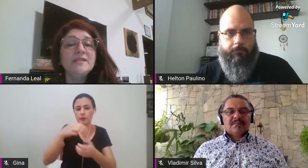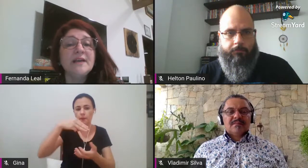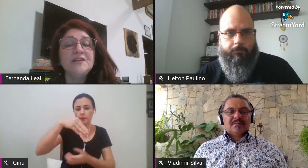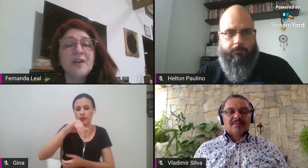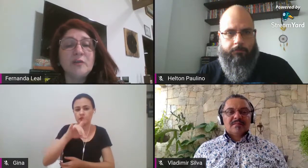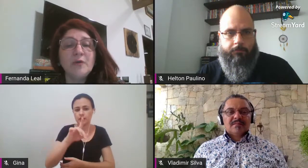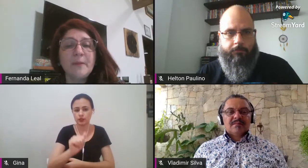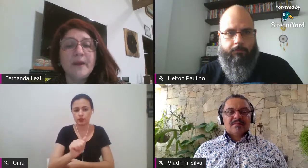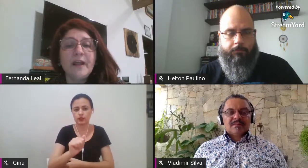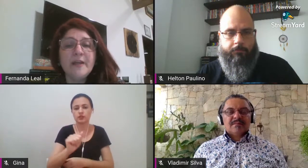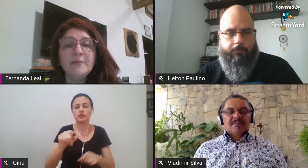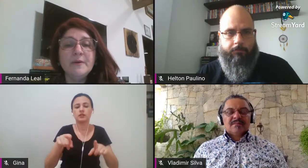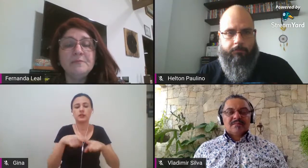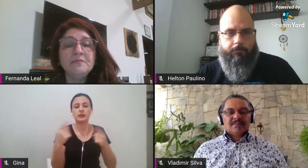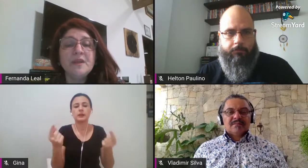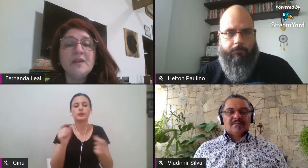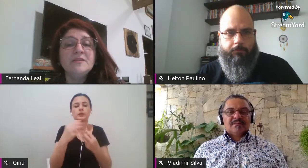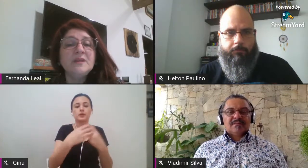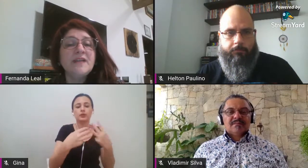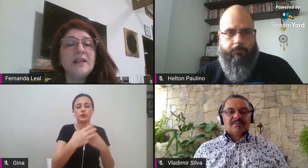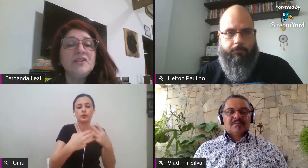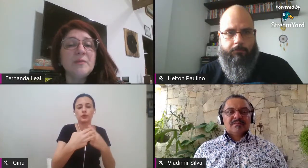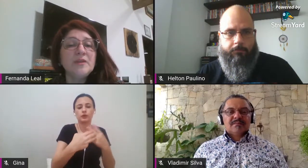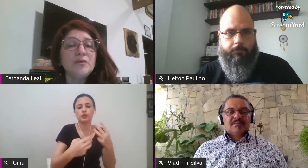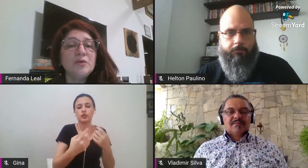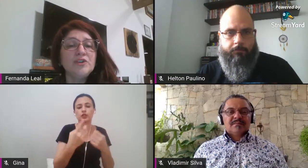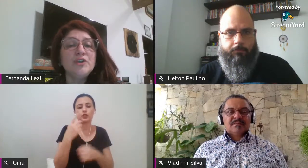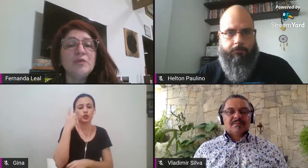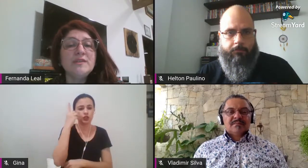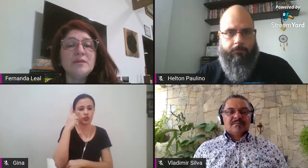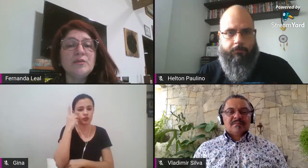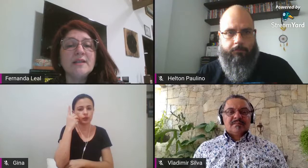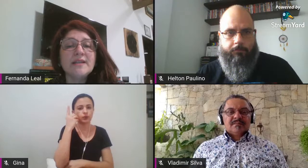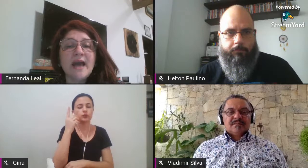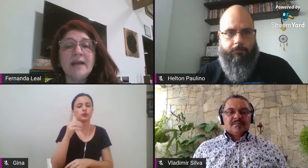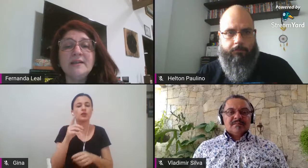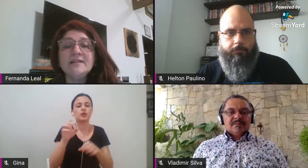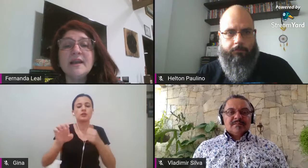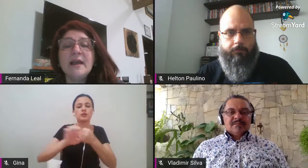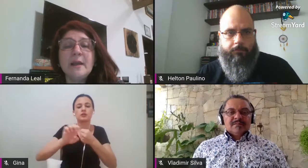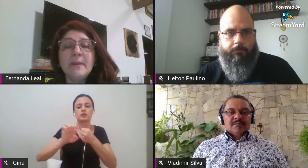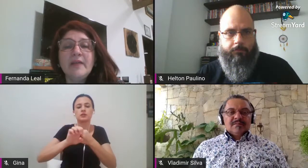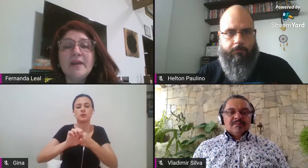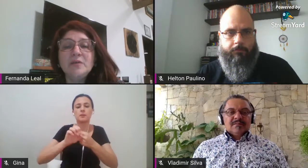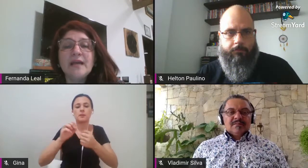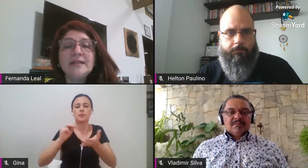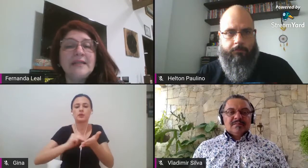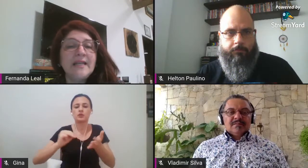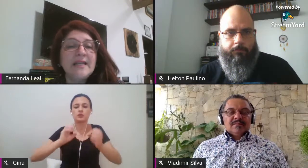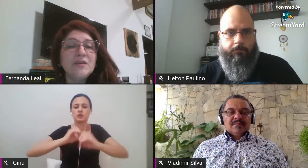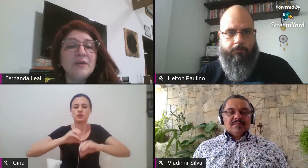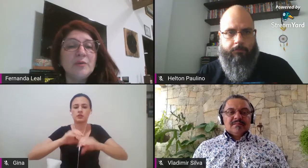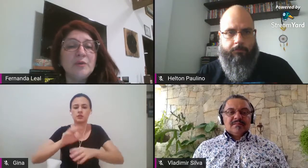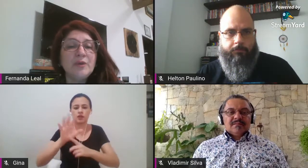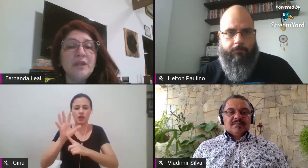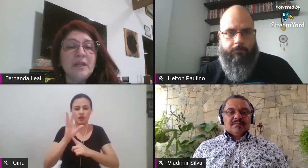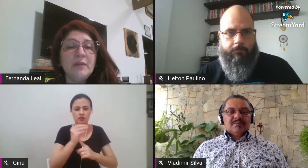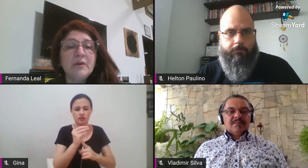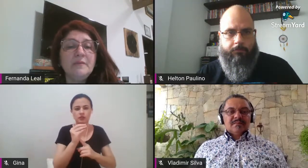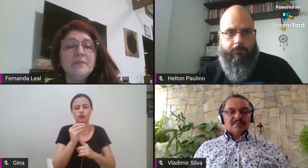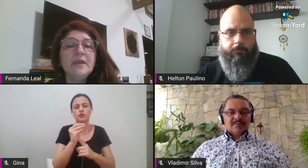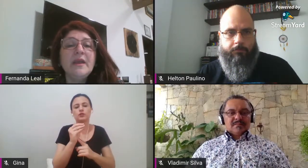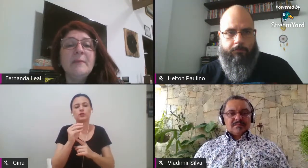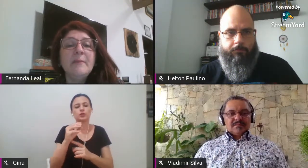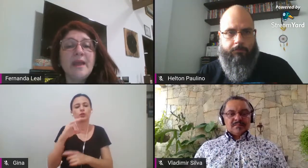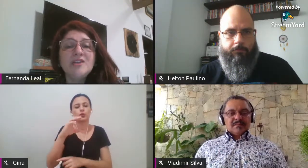pela Universidade Estadual da Paraíba. Especialista em Metodologia do Ensino das Artes pela Faculdade Internacional de